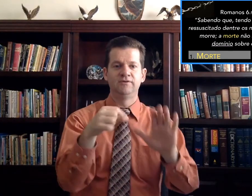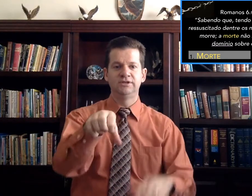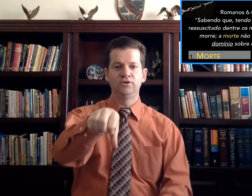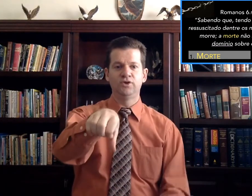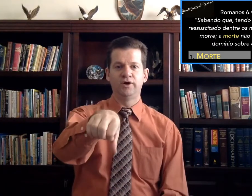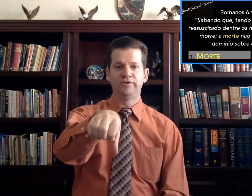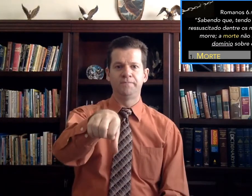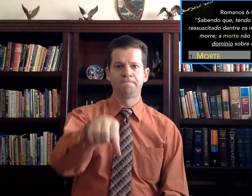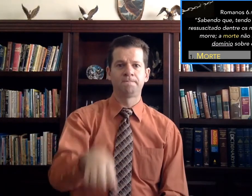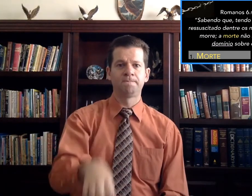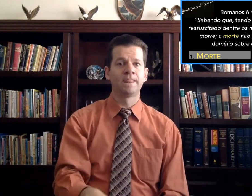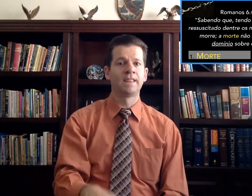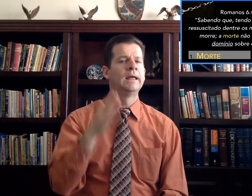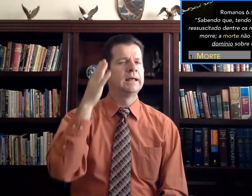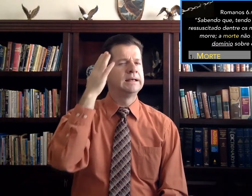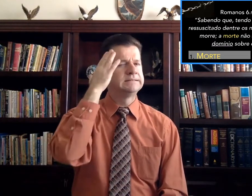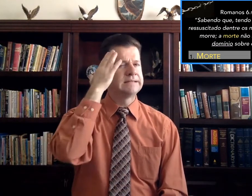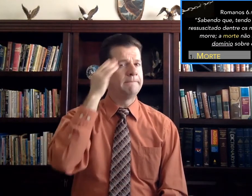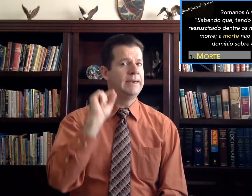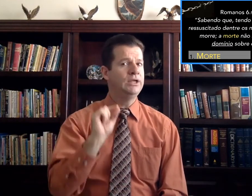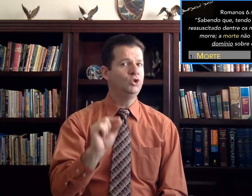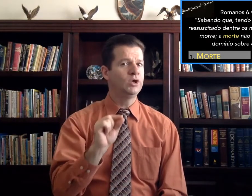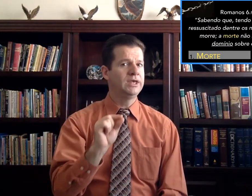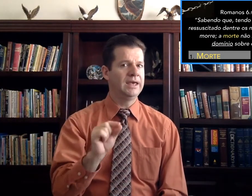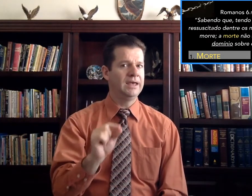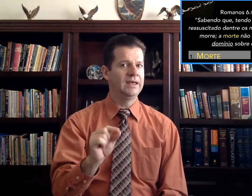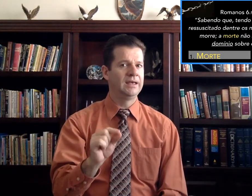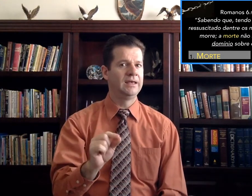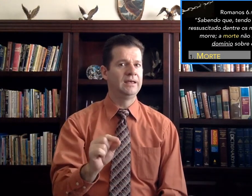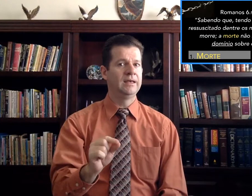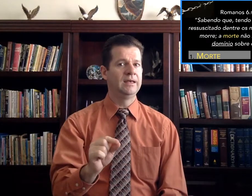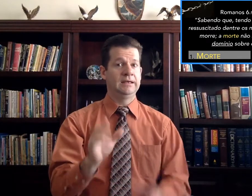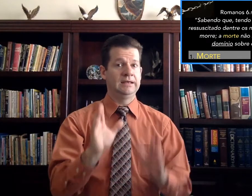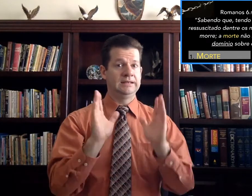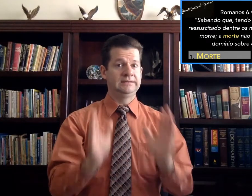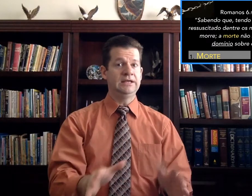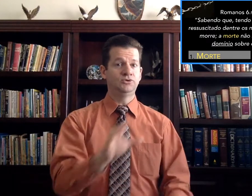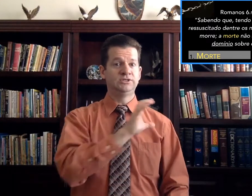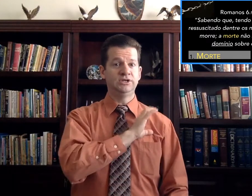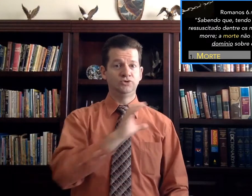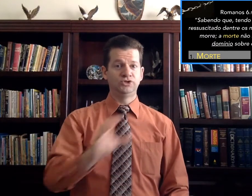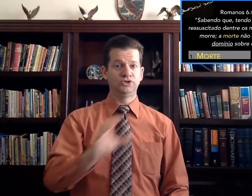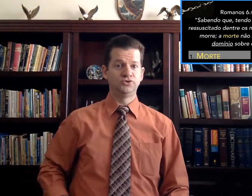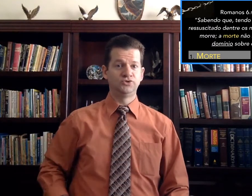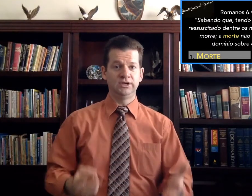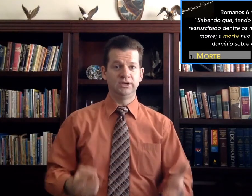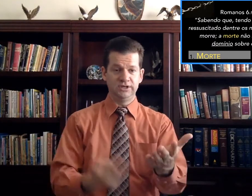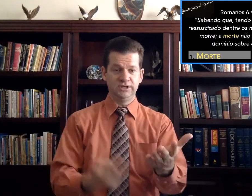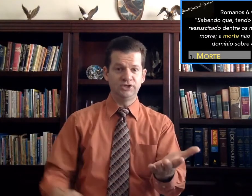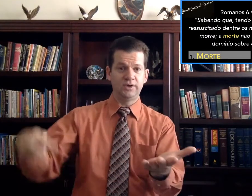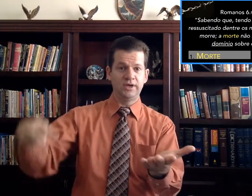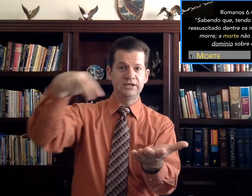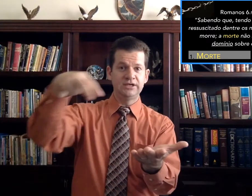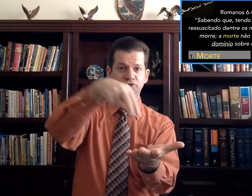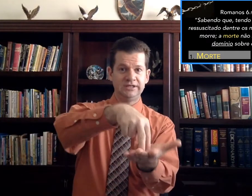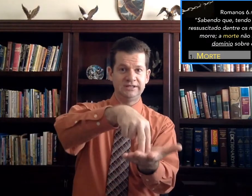versículo 9. Sabendo que, tendo sido Jesus Cristo